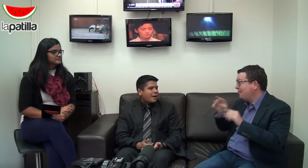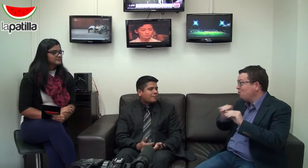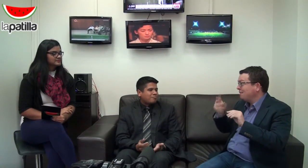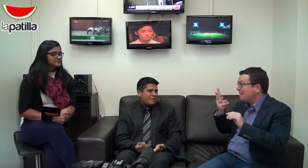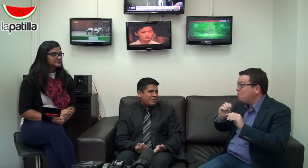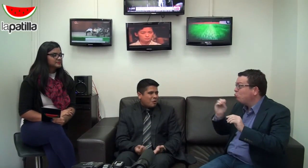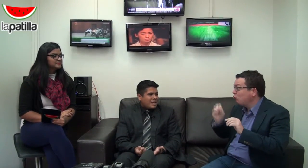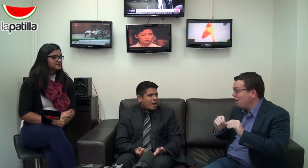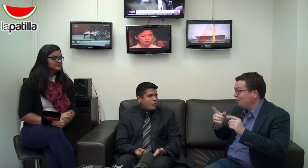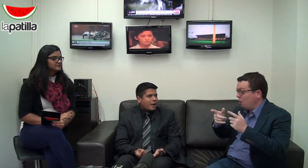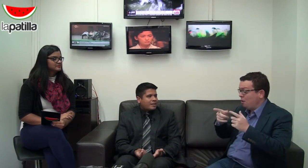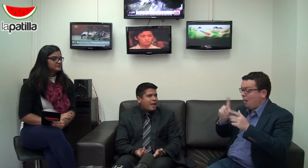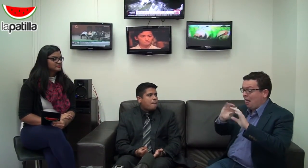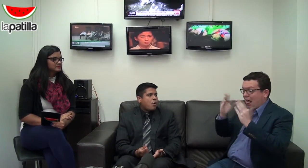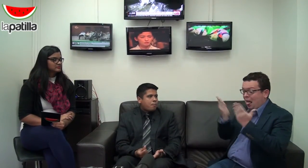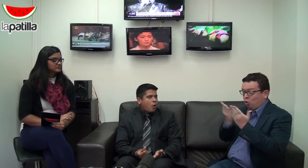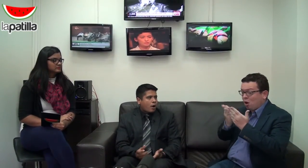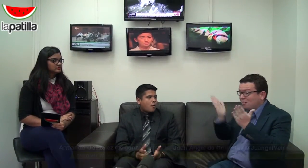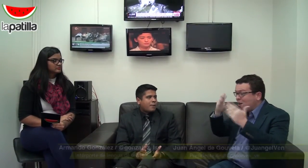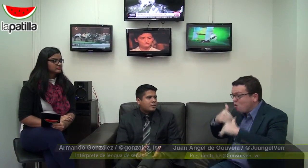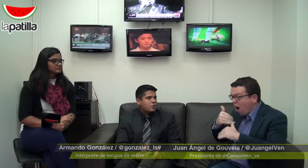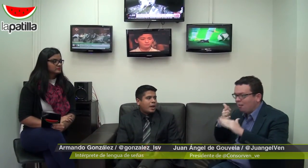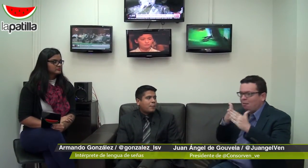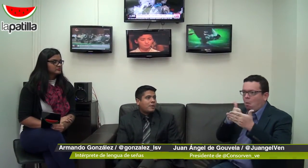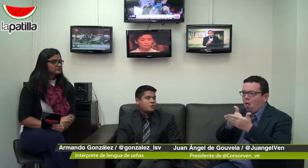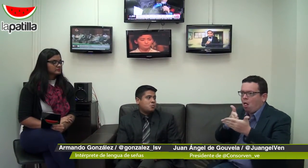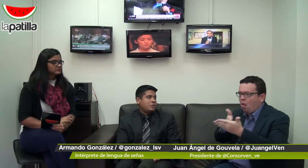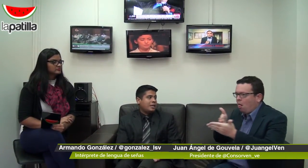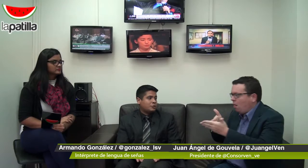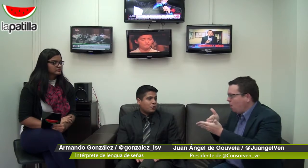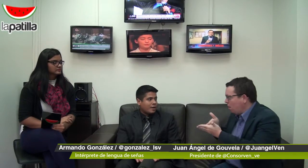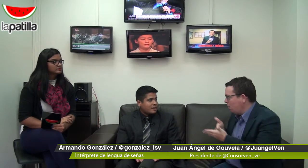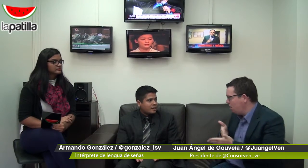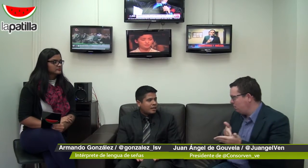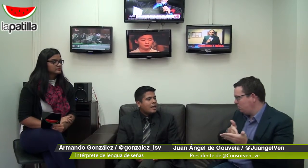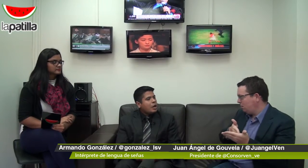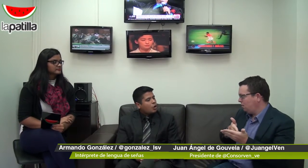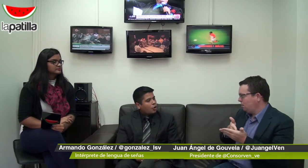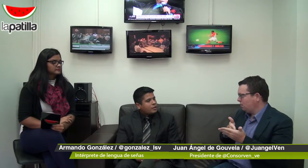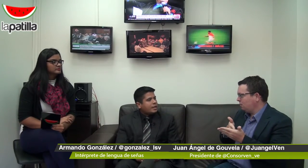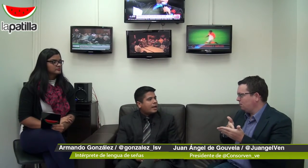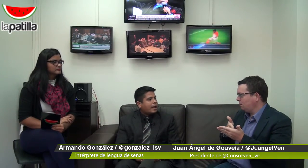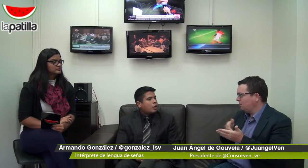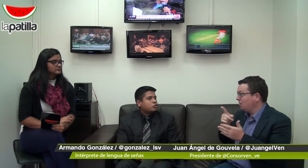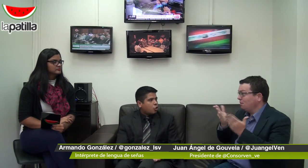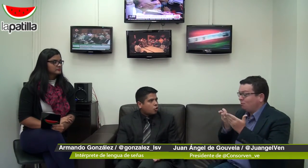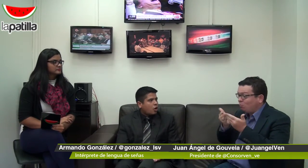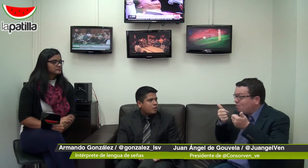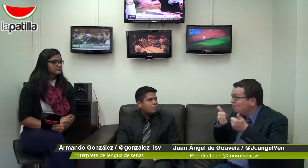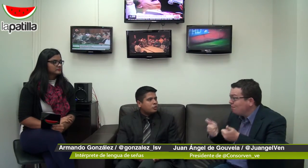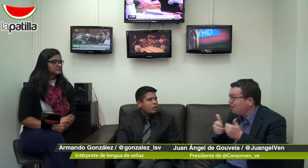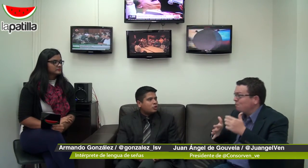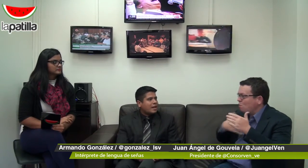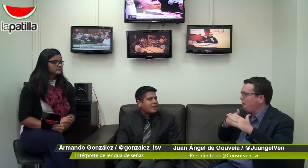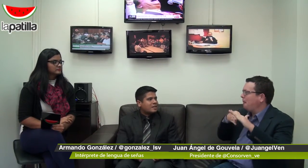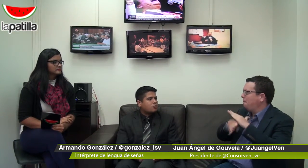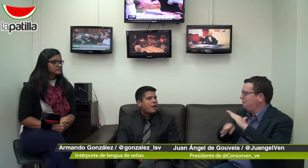minoría, una cantidad muy poca en comparación a la población mundial de sordos que existe, lo que nos indica que los sordos a nivel mundial no tienen acceso a una